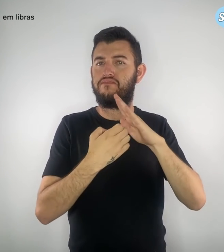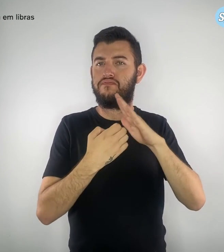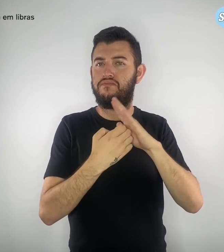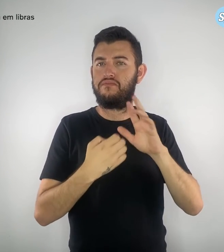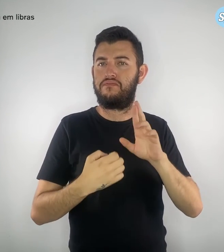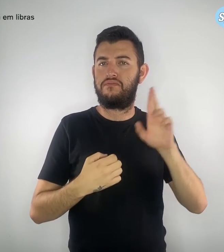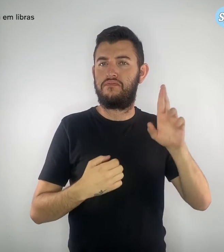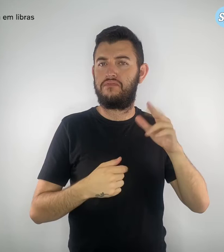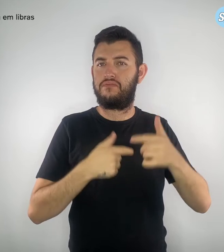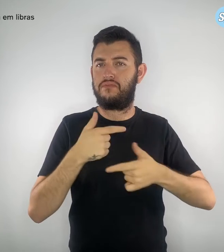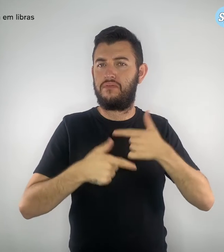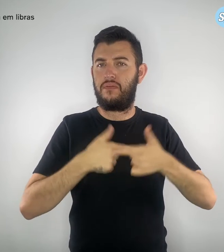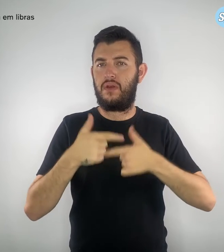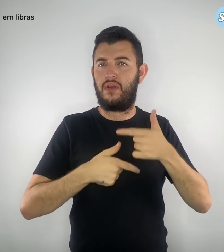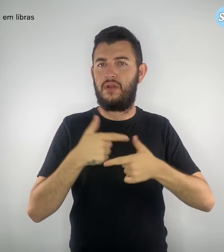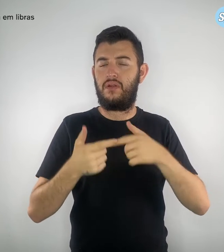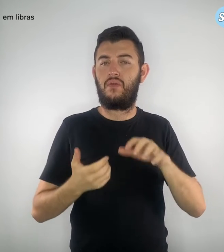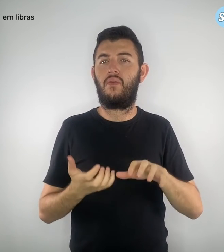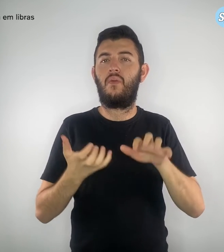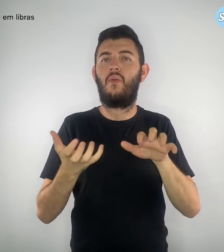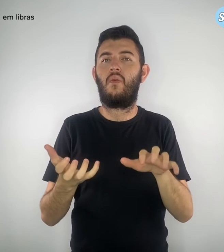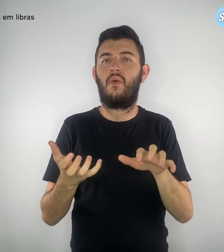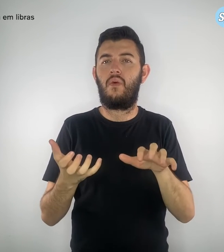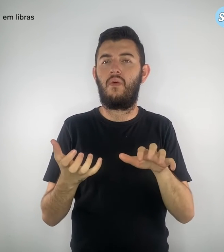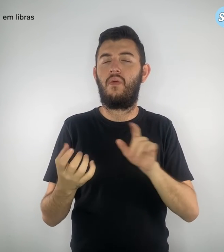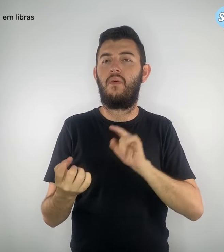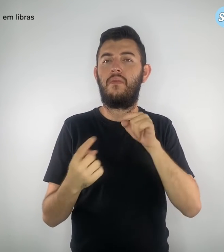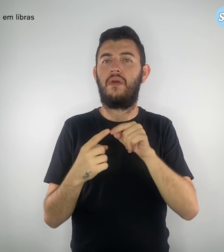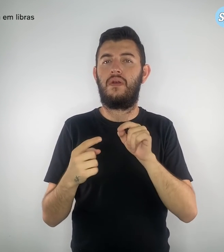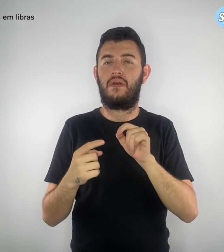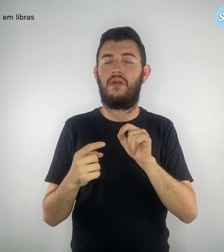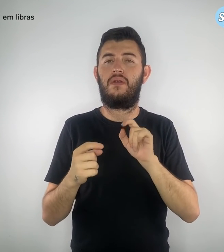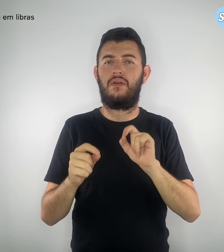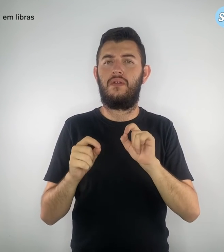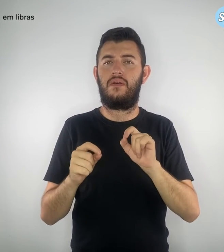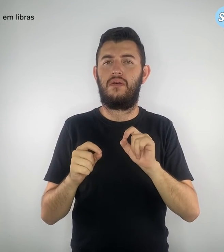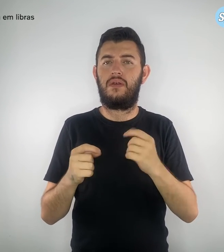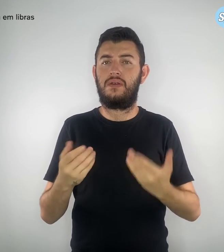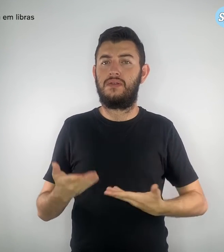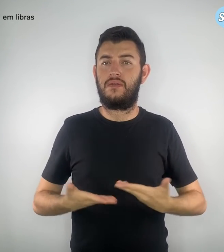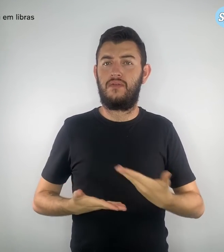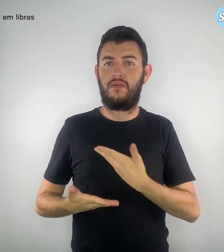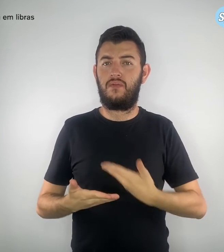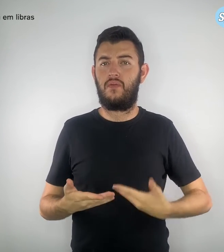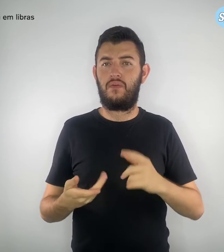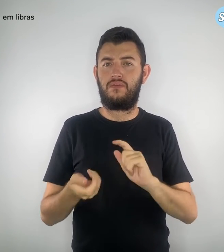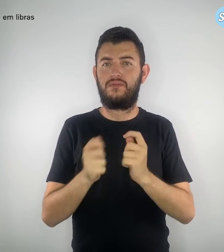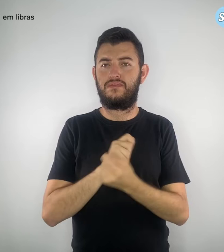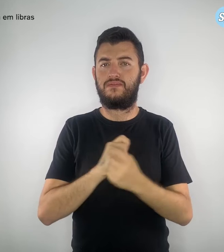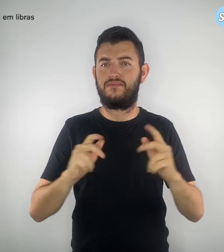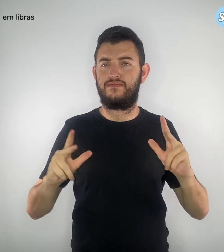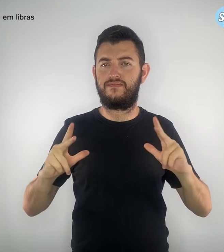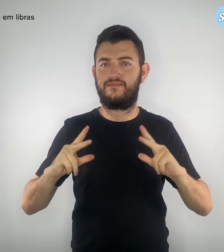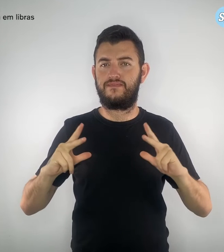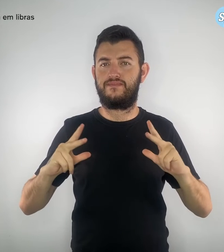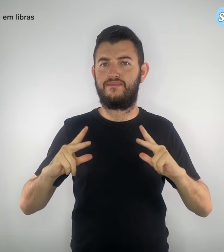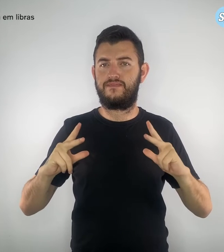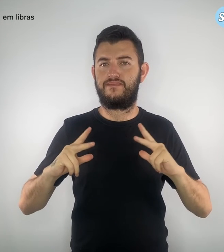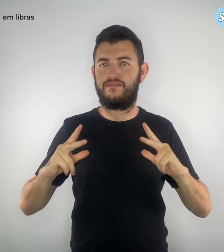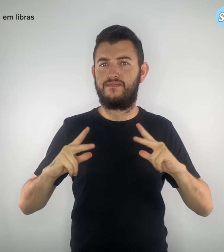atuam dentro do Congresso Nacional para privatizar os serviços públicos. A consequência não tardou.